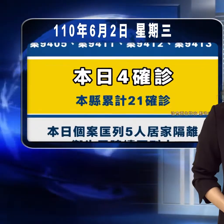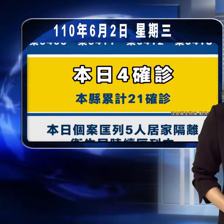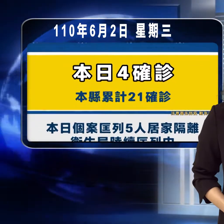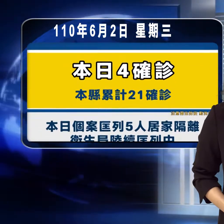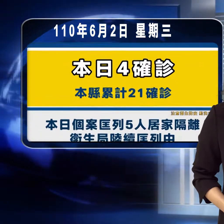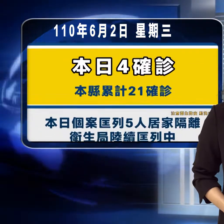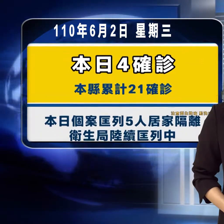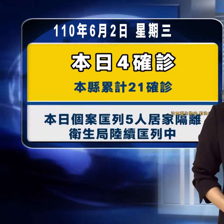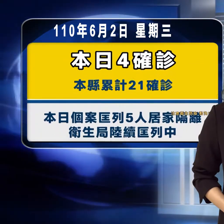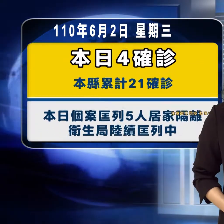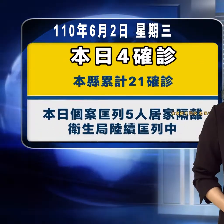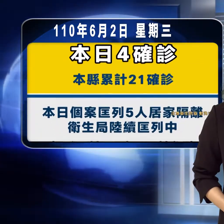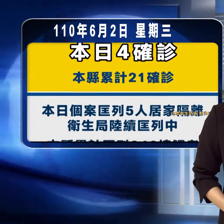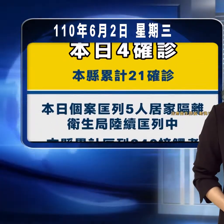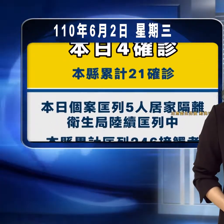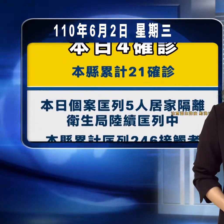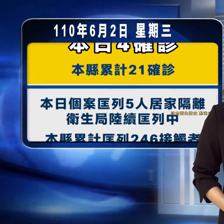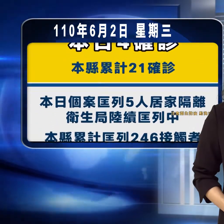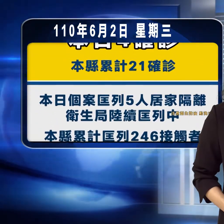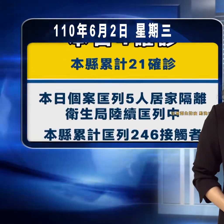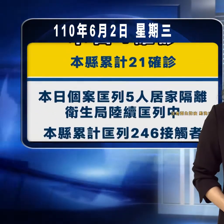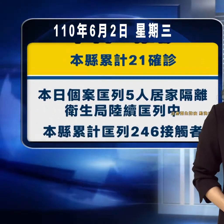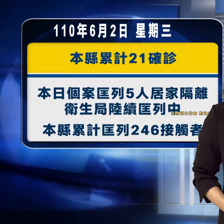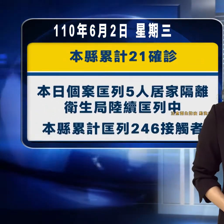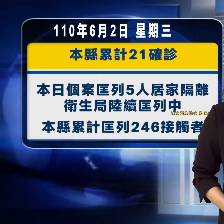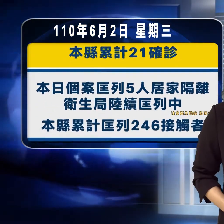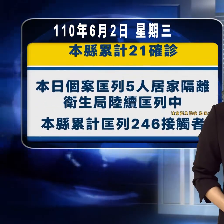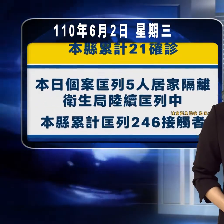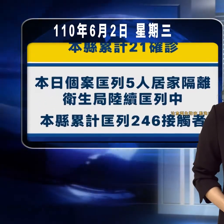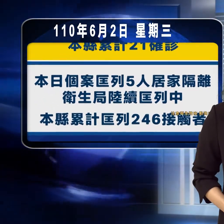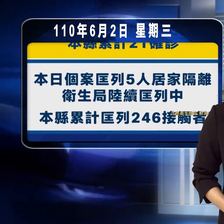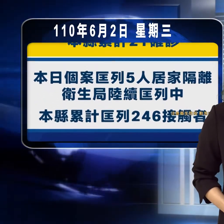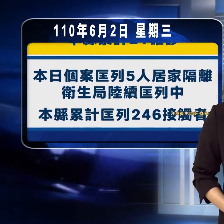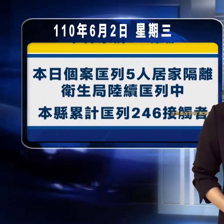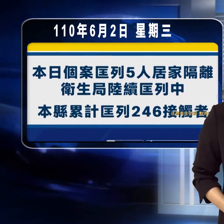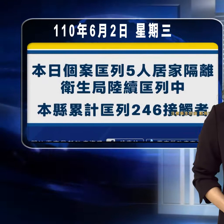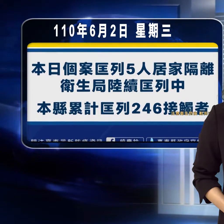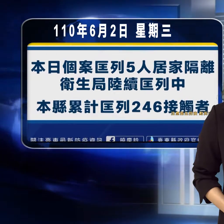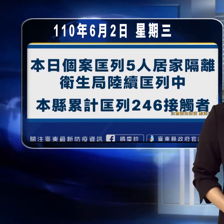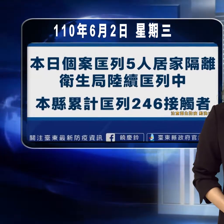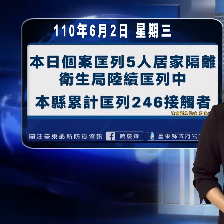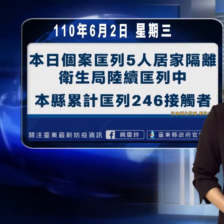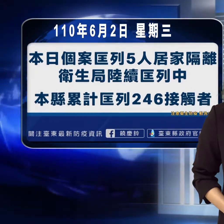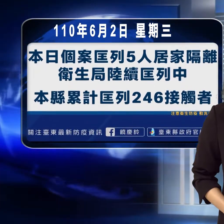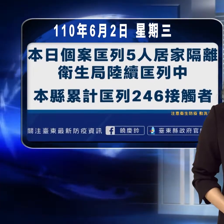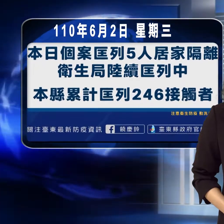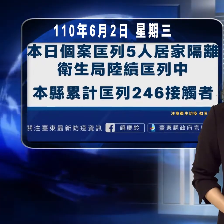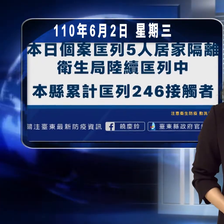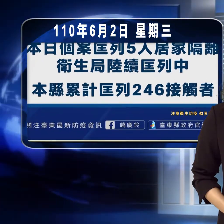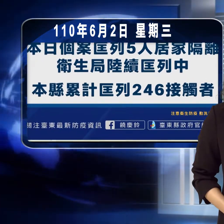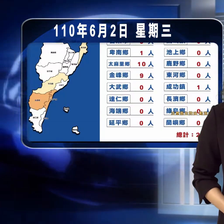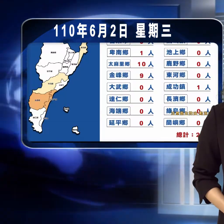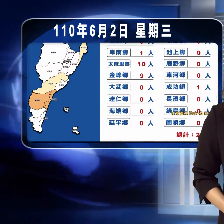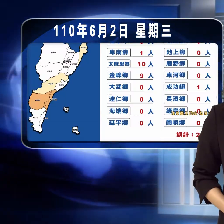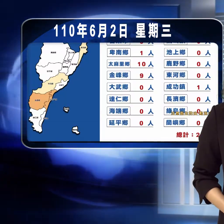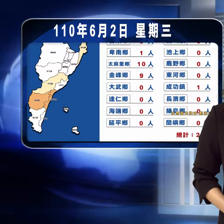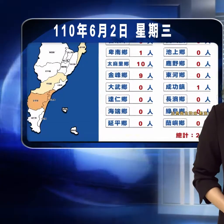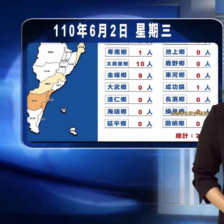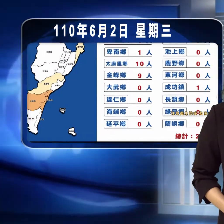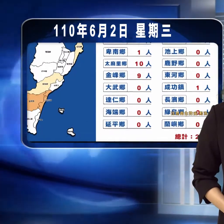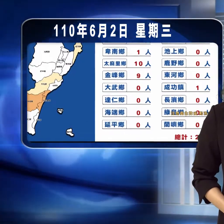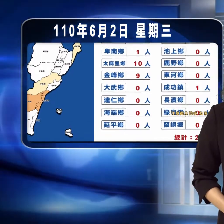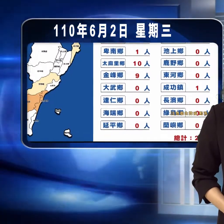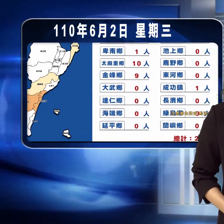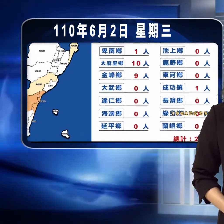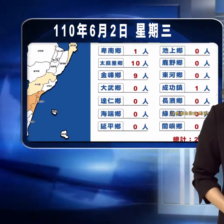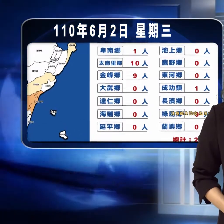天所公布的确诊者同为一家人。另外一方面，县长也宣布，太麻里以及金峰两个热区普筛